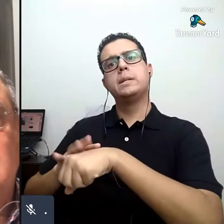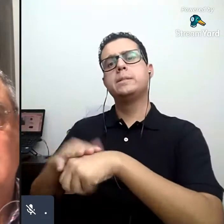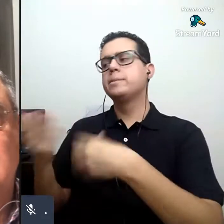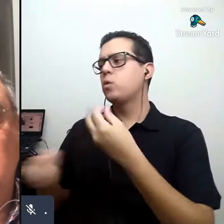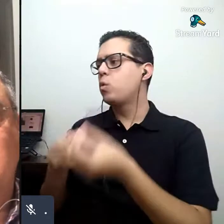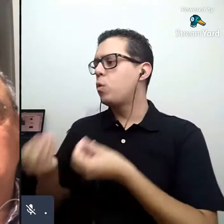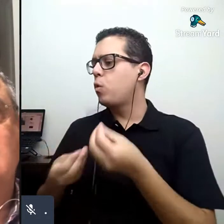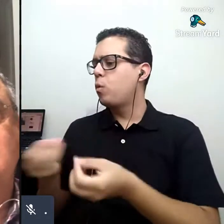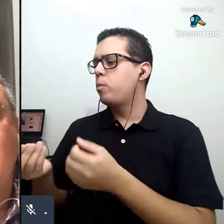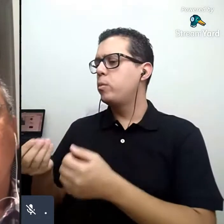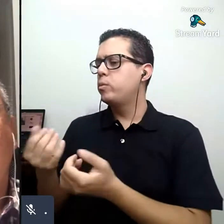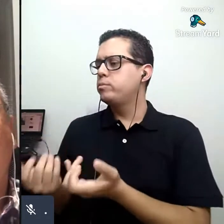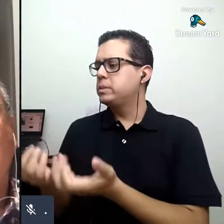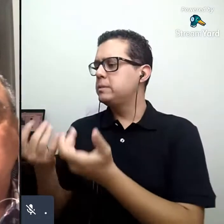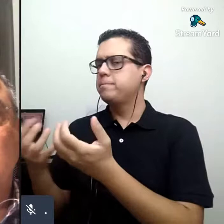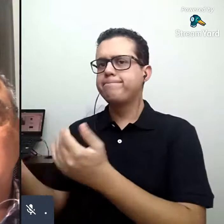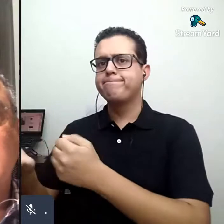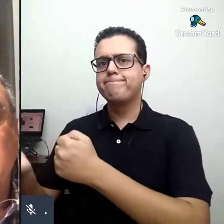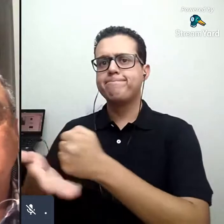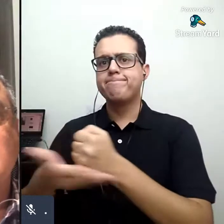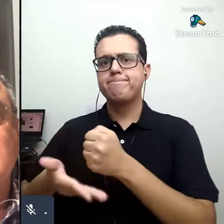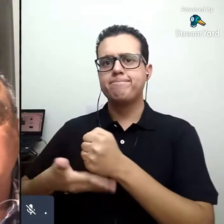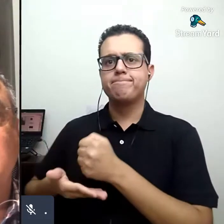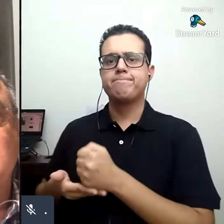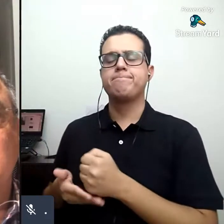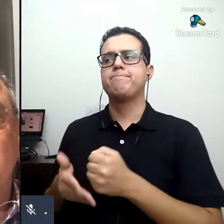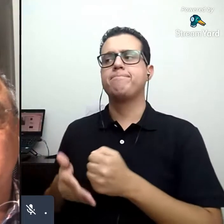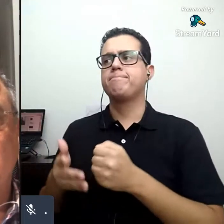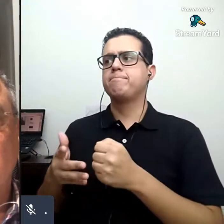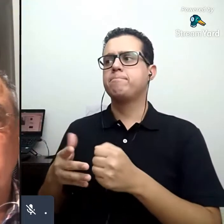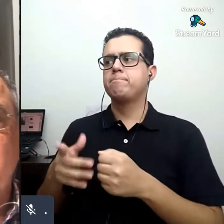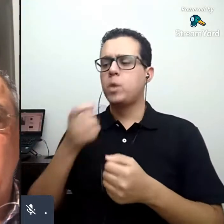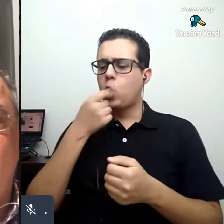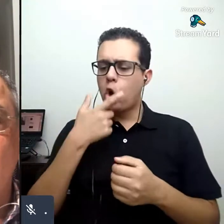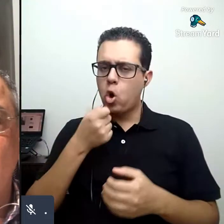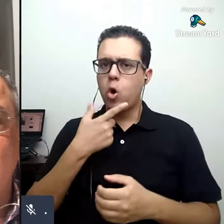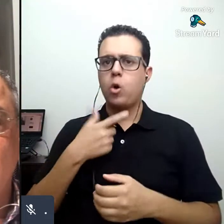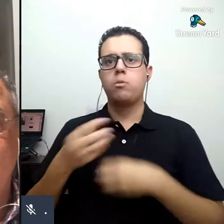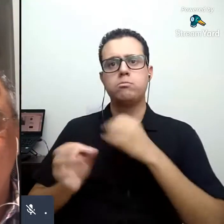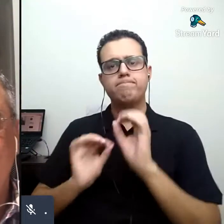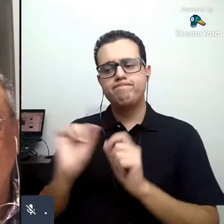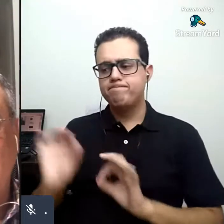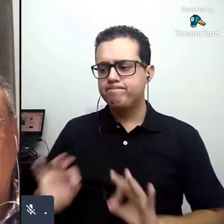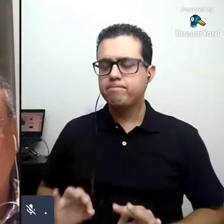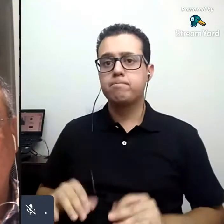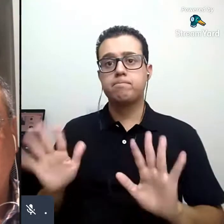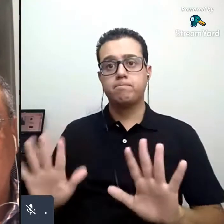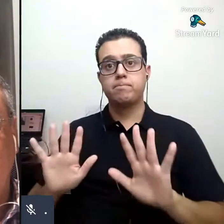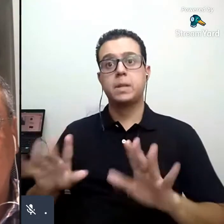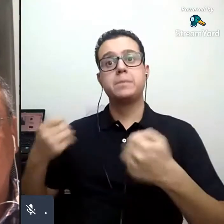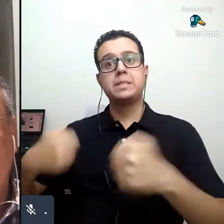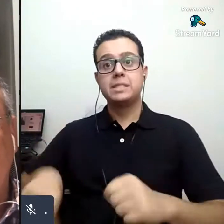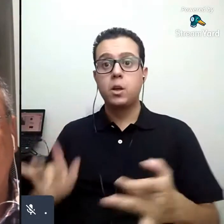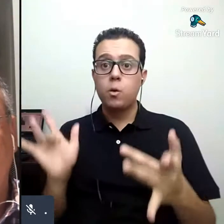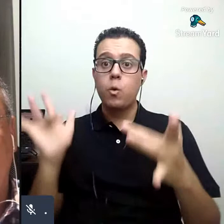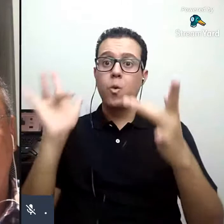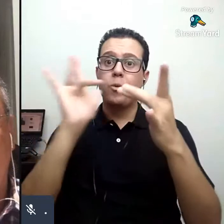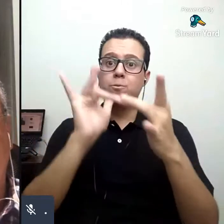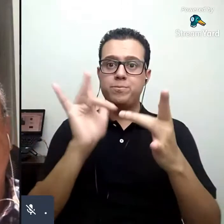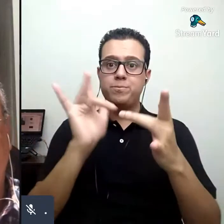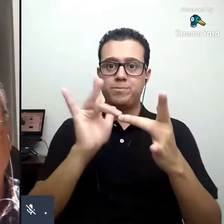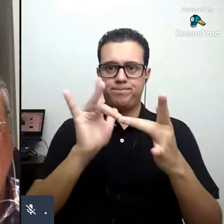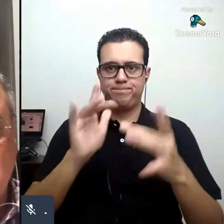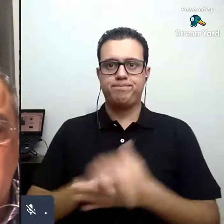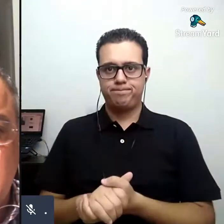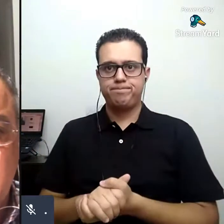como podem ser resolvidas, esses curandeiros precisavam de pelo menos algum contato. Então,